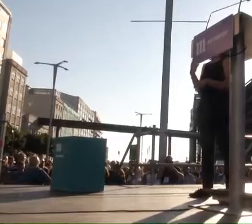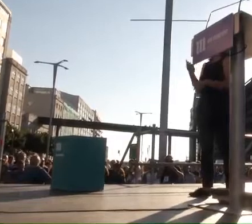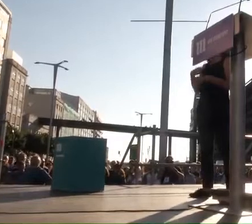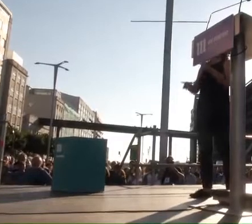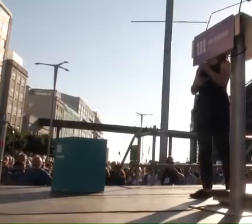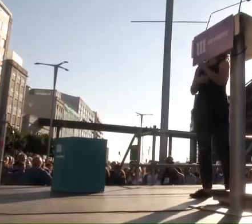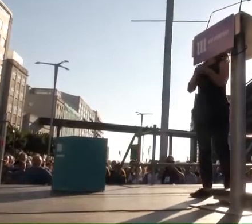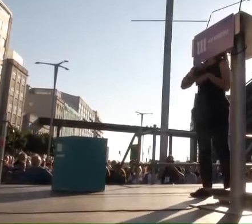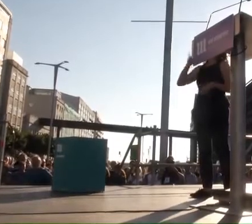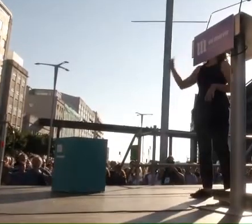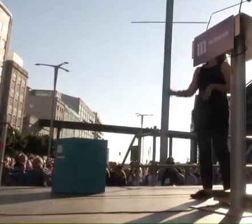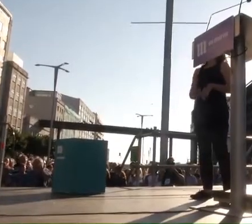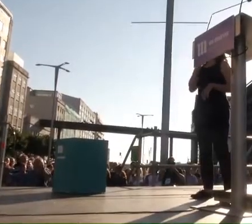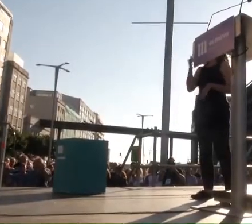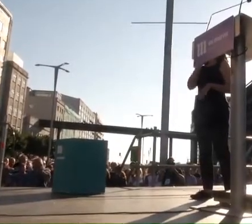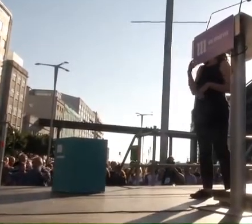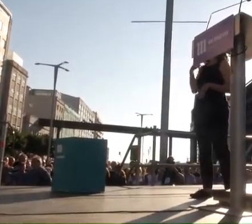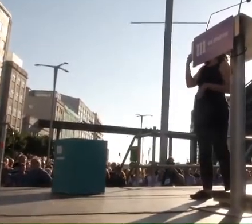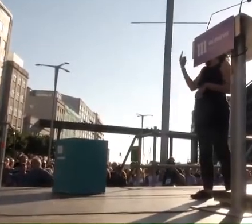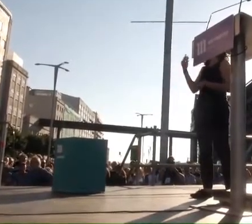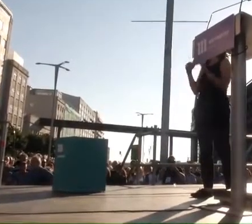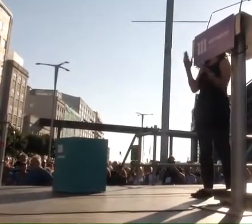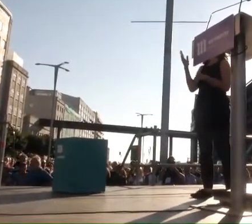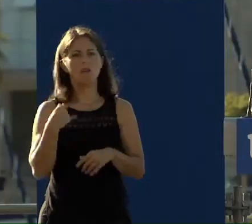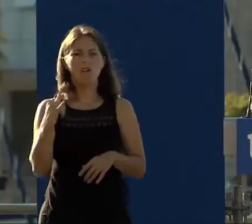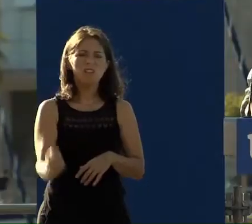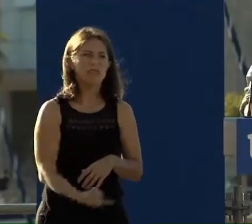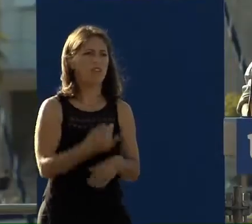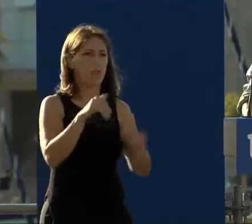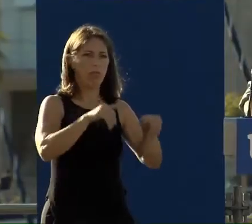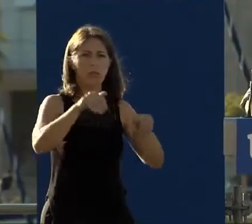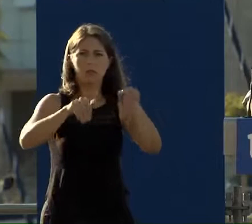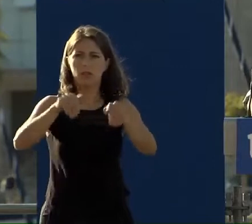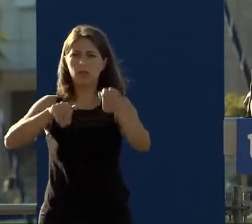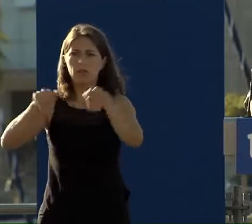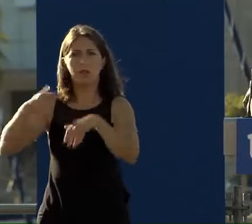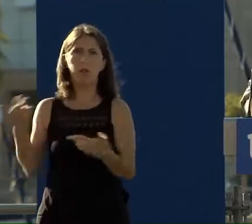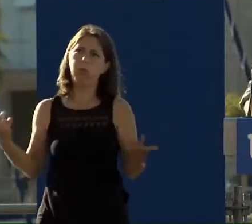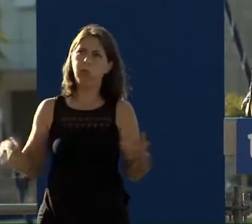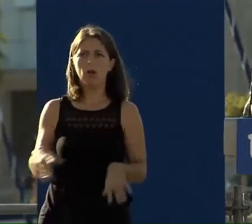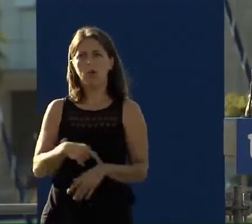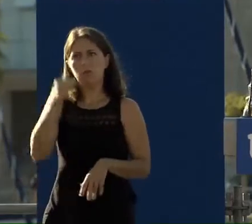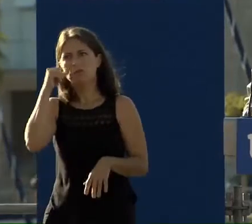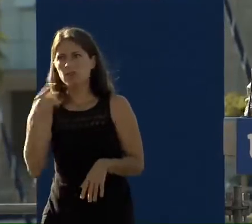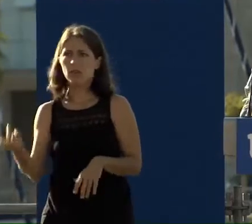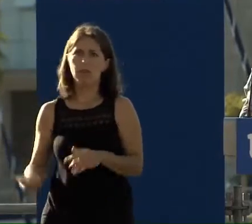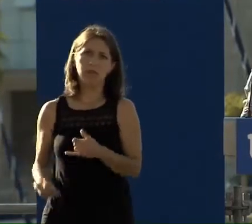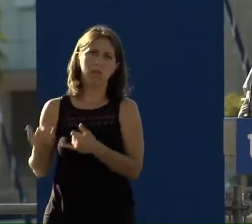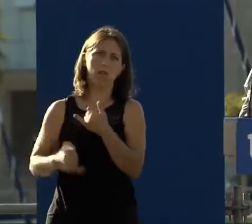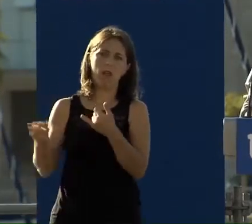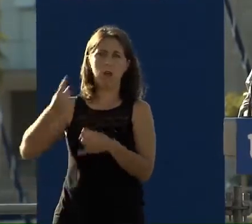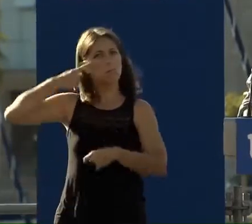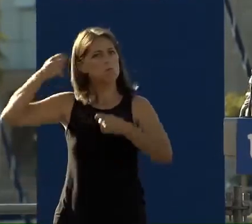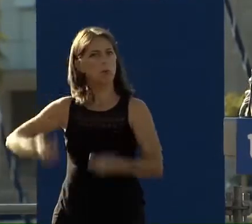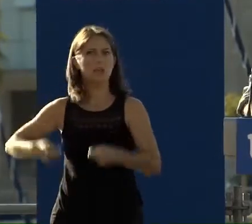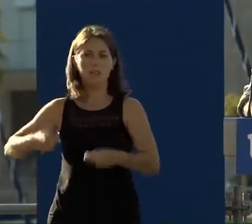isto é cansado, levamos un ano e pico, isto é cansado, tantas eleccións, este Pedro Sánchez tocando as narices, que non quere